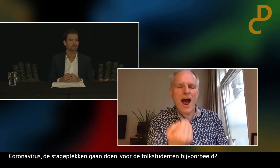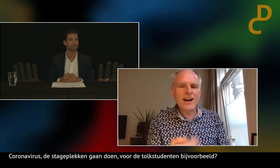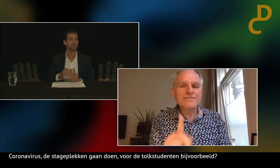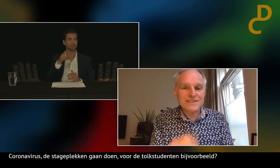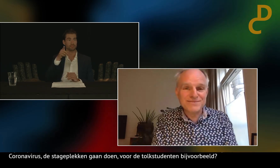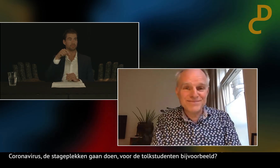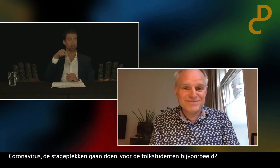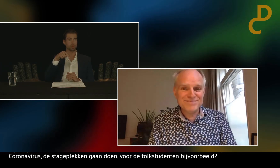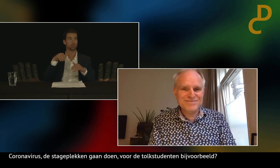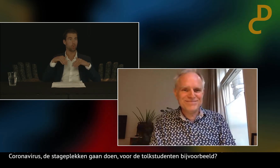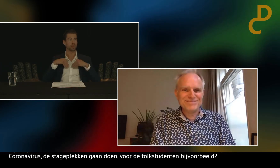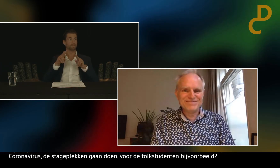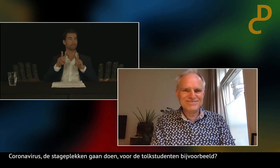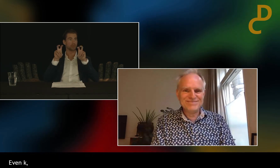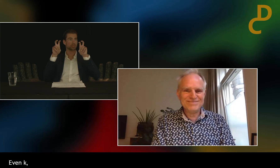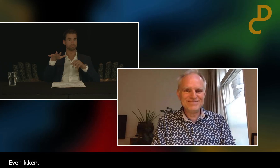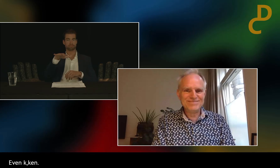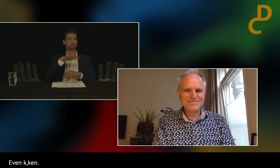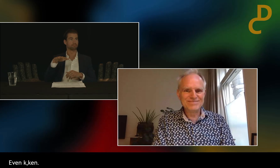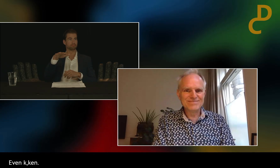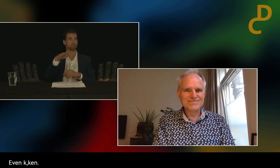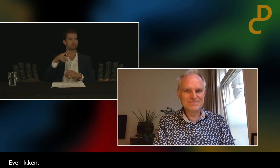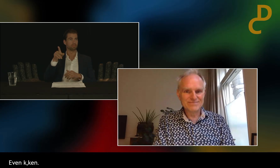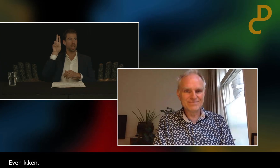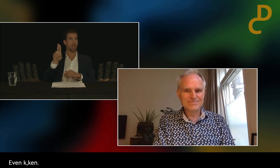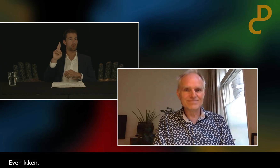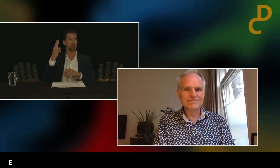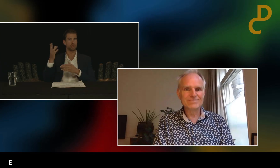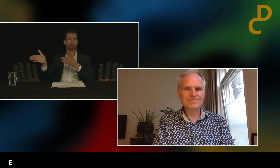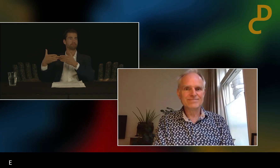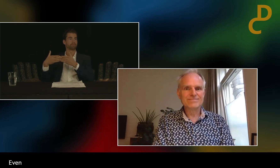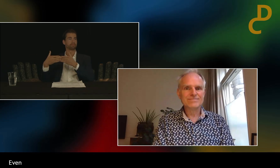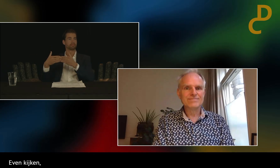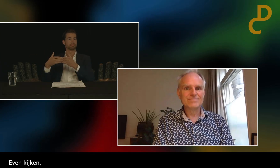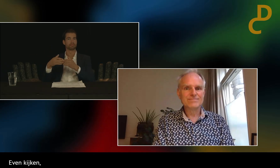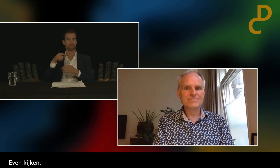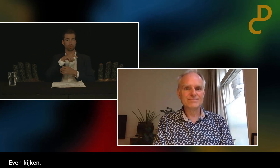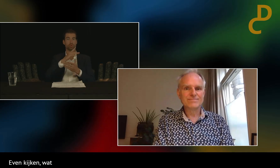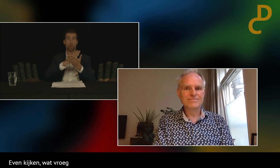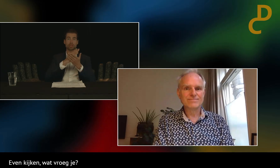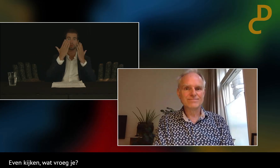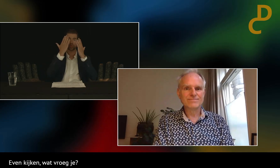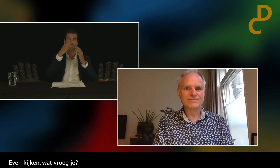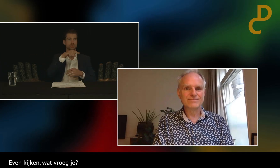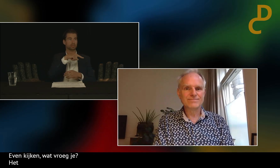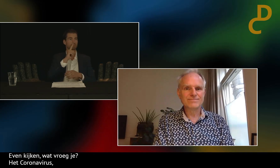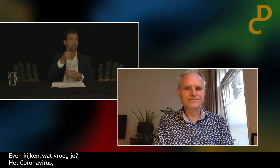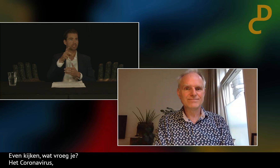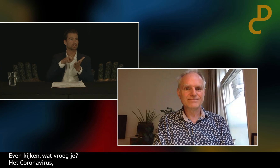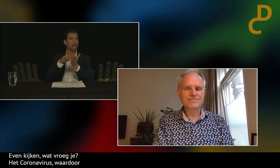Even kijken, wat voor vraag stelde je? Dit coronavirus, waardoor de HU dicht is. De tolkstudenten